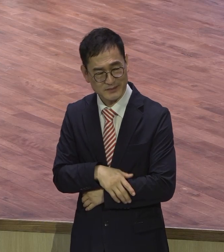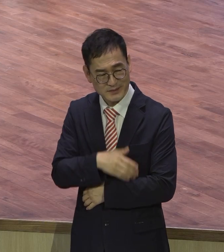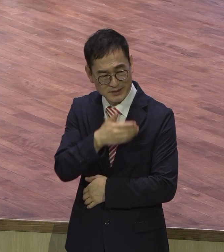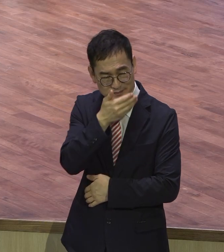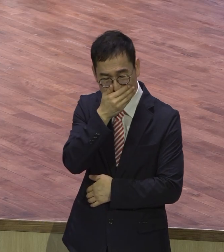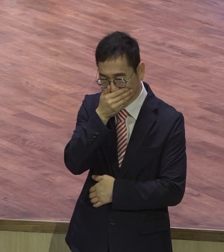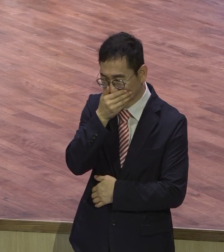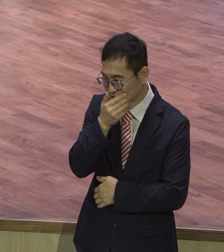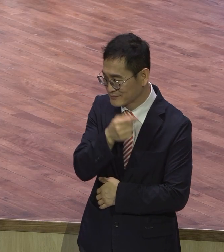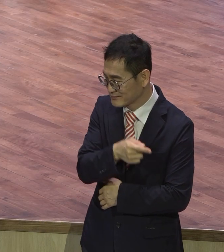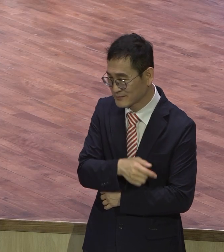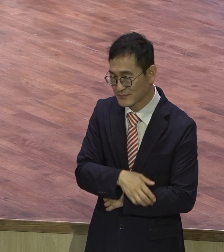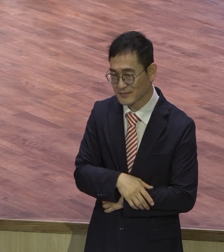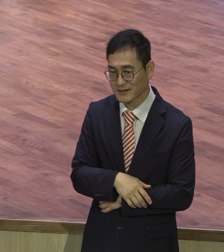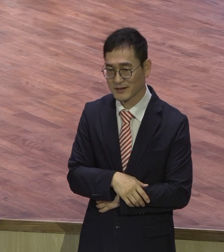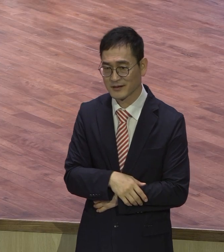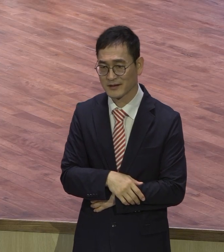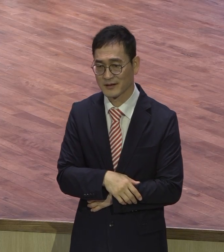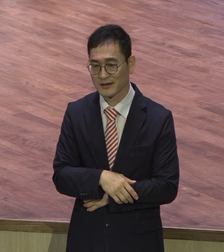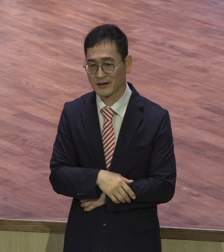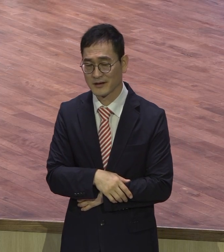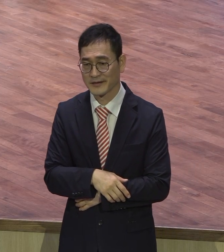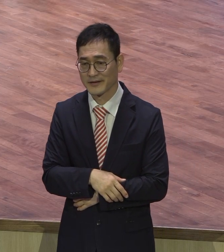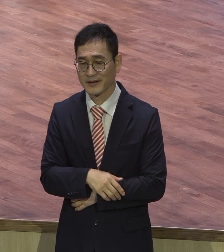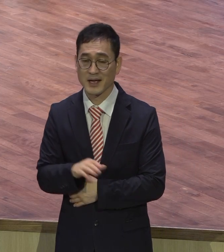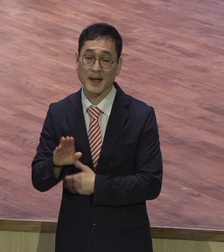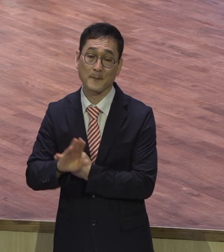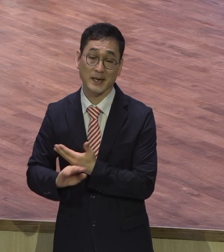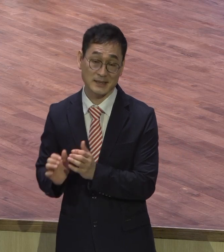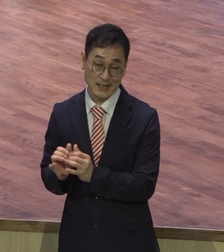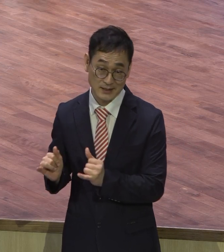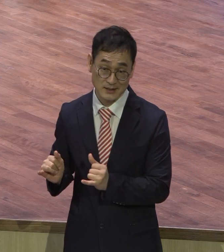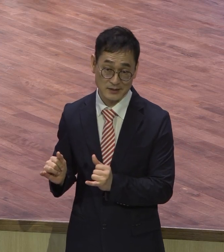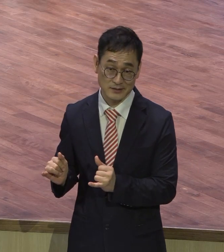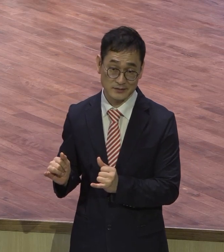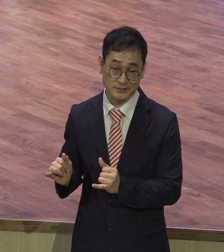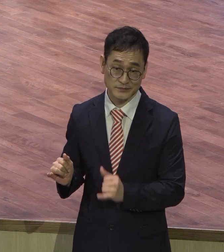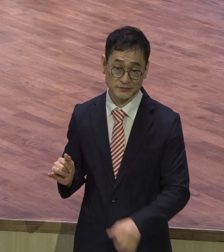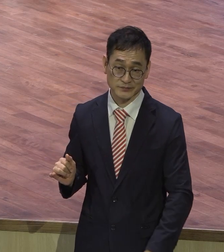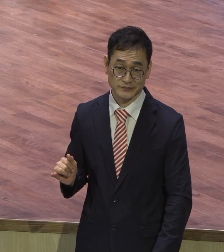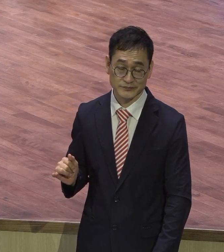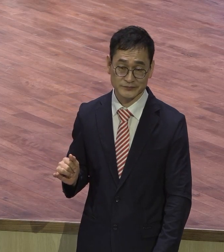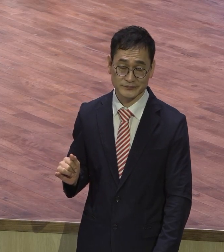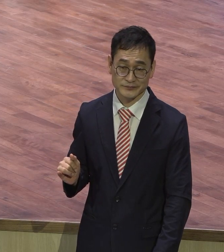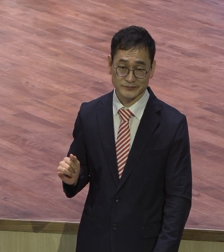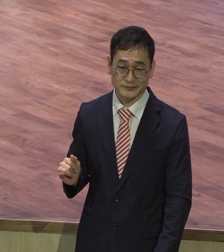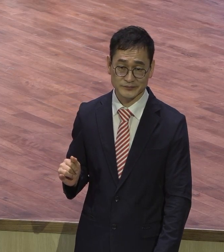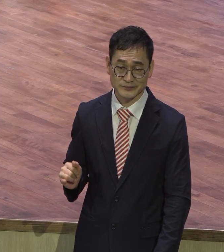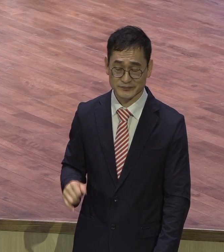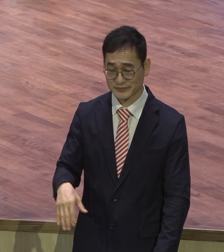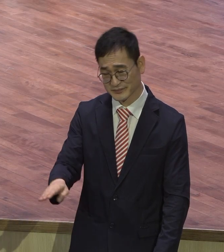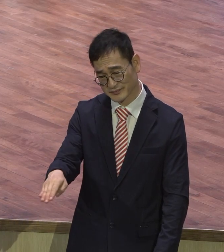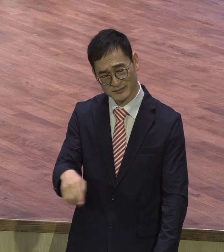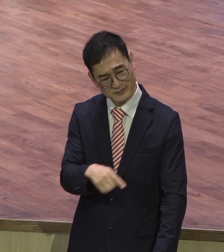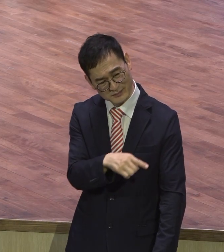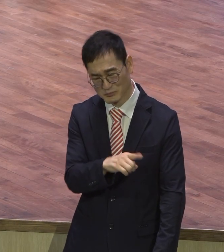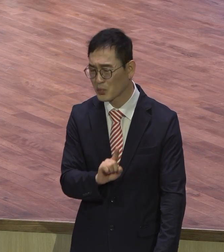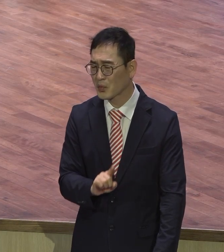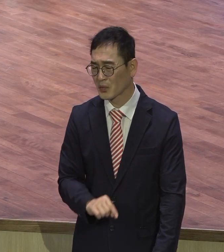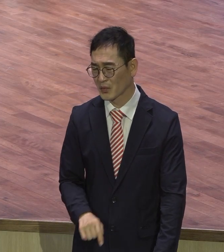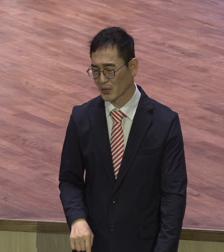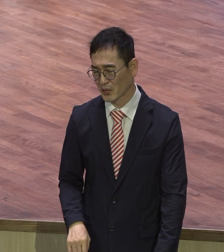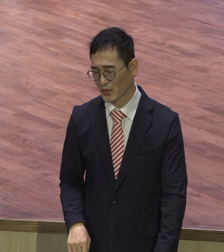전데 그들이 바로 바리새인들입니다. 바리새인들이 예수님의 제자들에게 말하면 어찌 그렇게